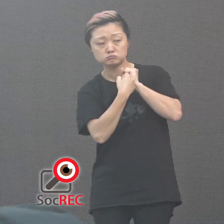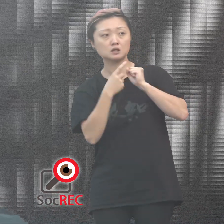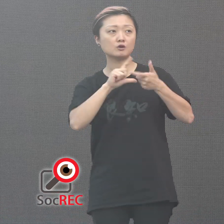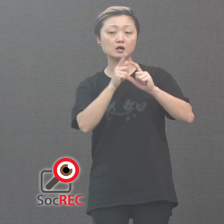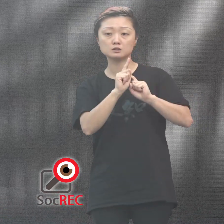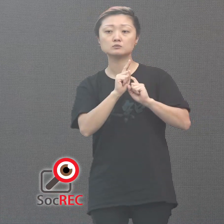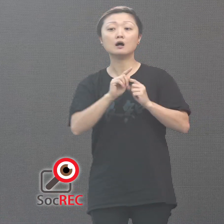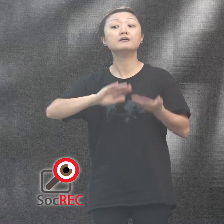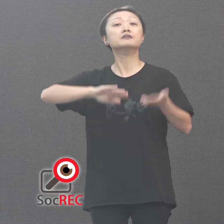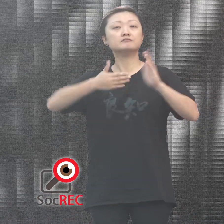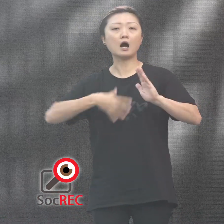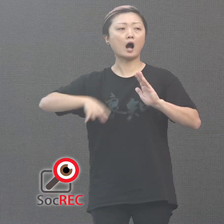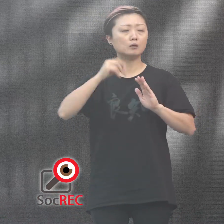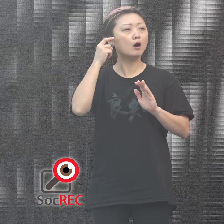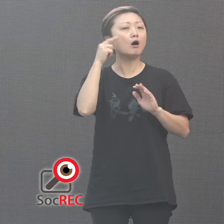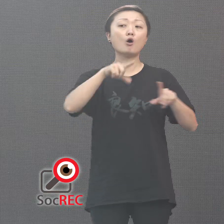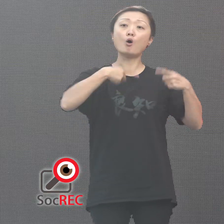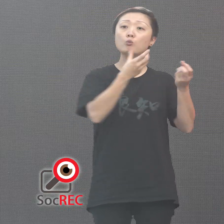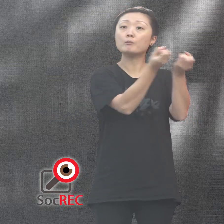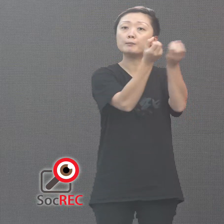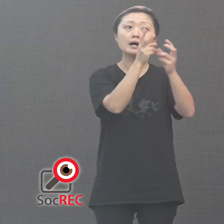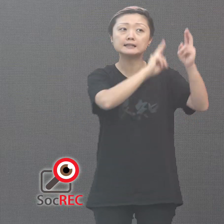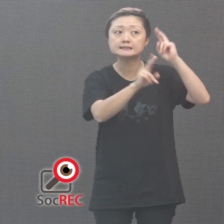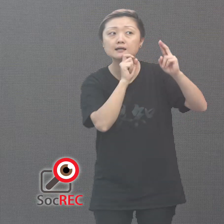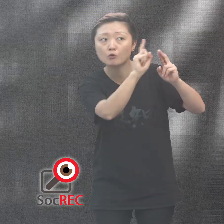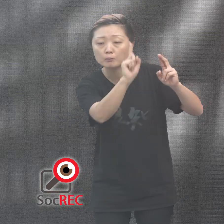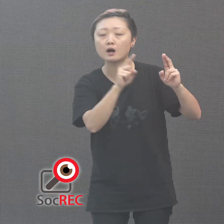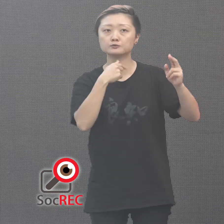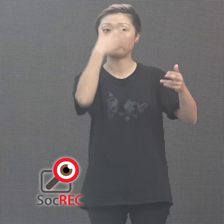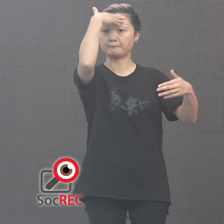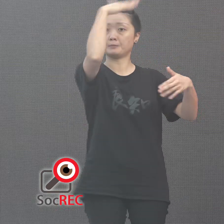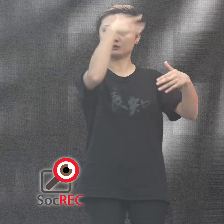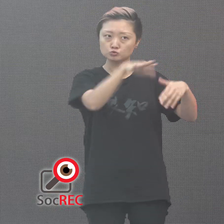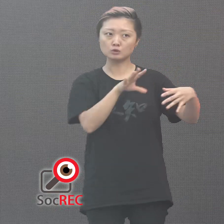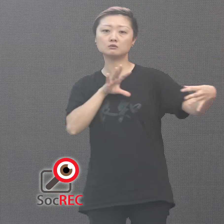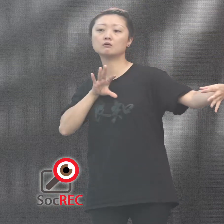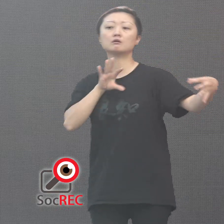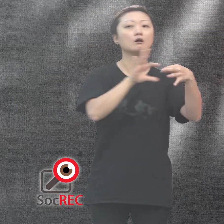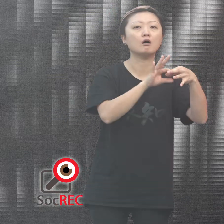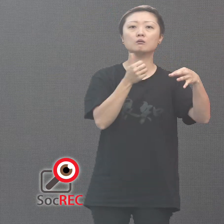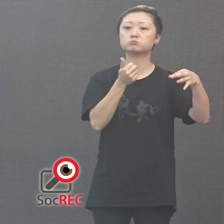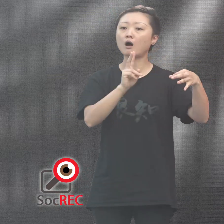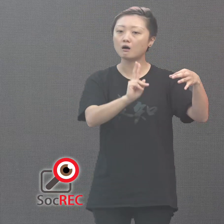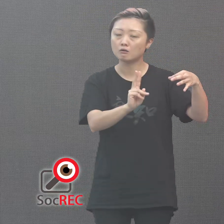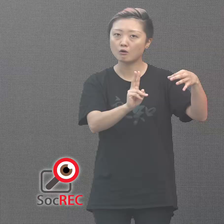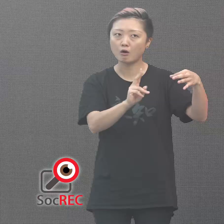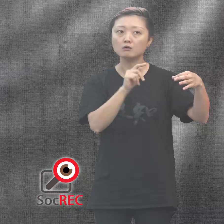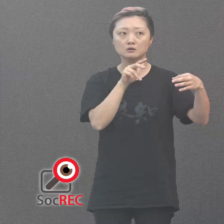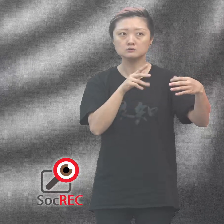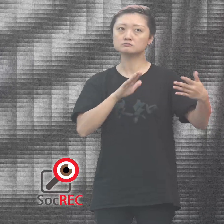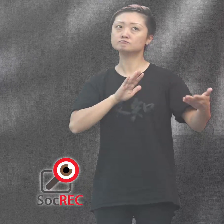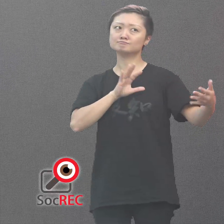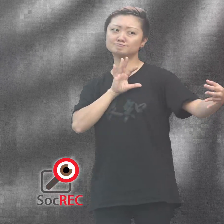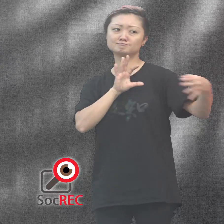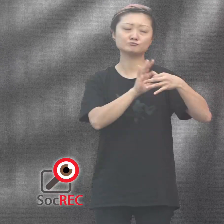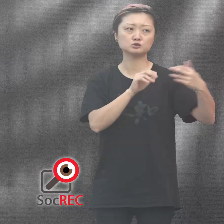嘅 situation， 去理解翻人哋發生過啲咩事情，以至到人哋咧都係願意嚟去睇翻香港發生咩事，去大家